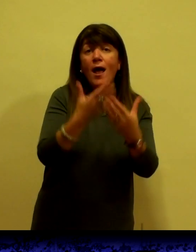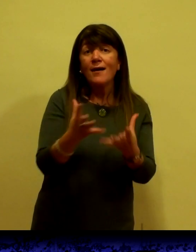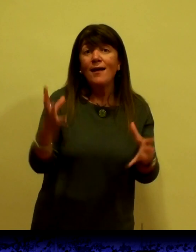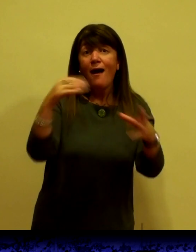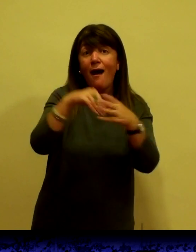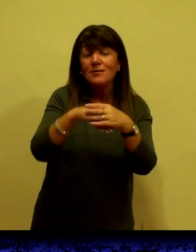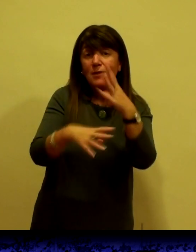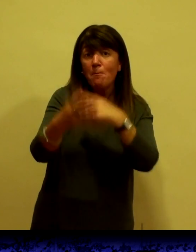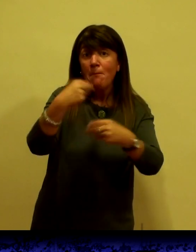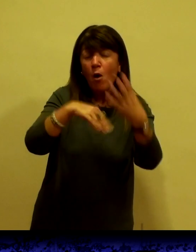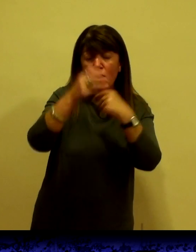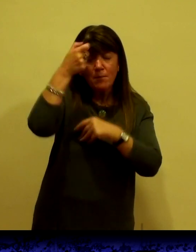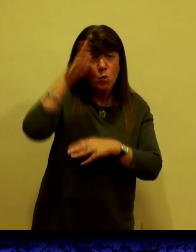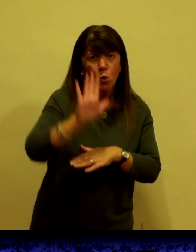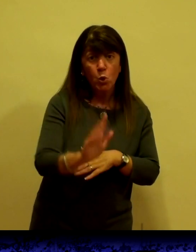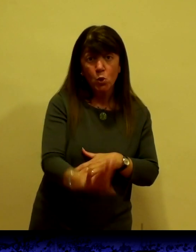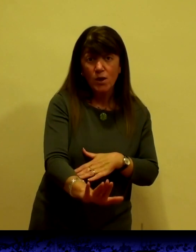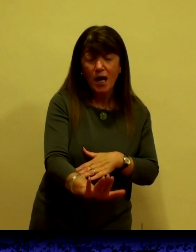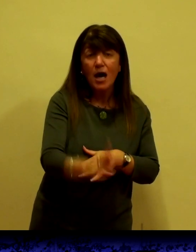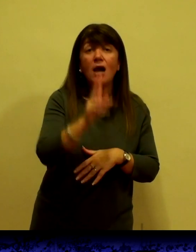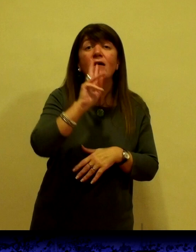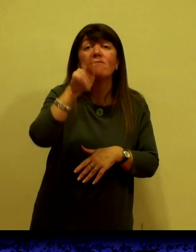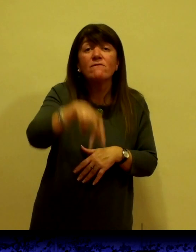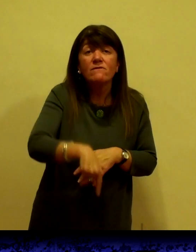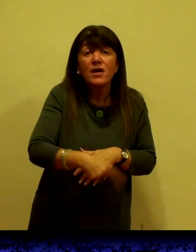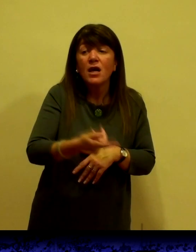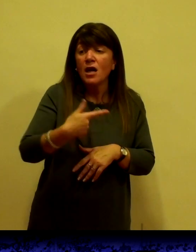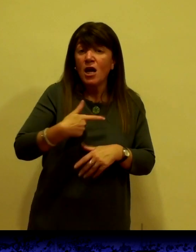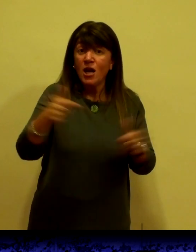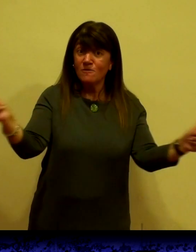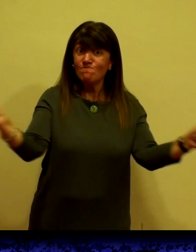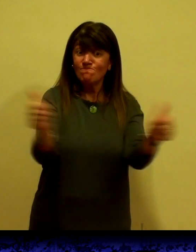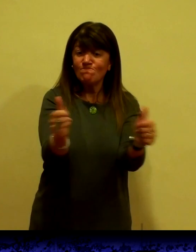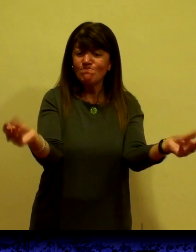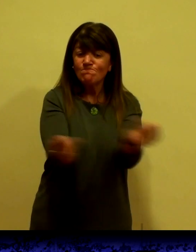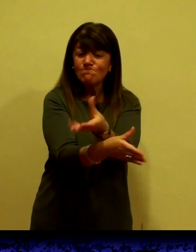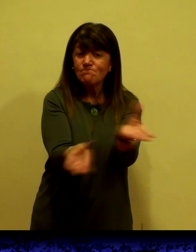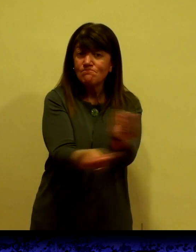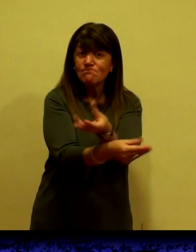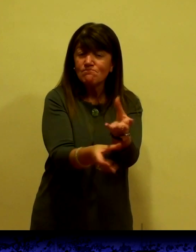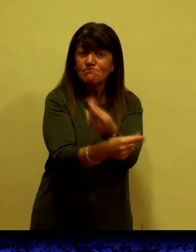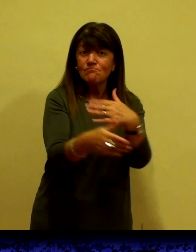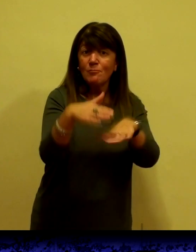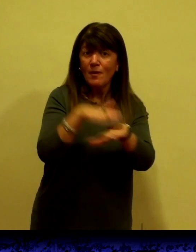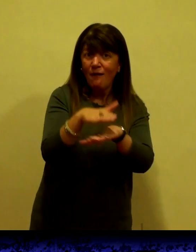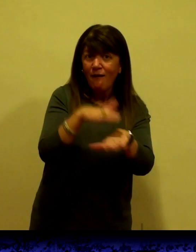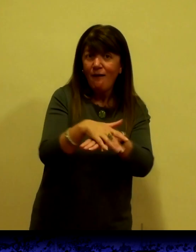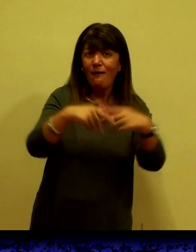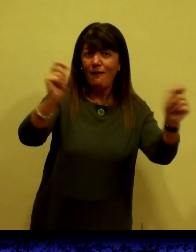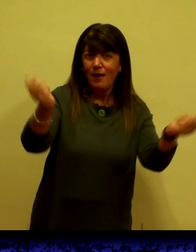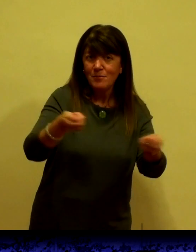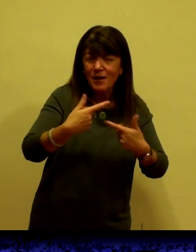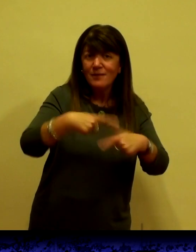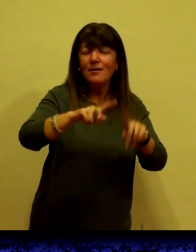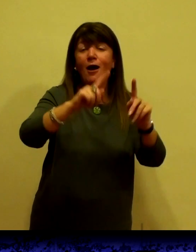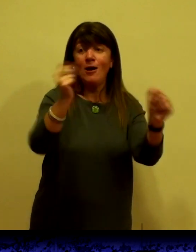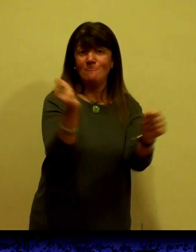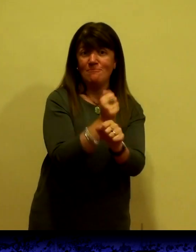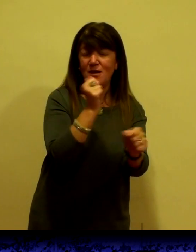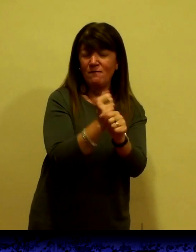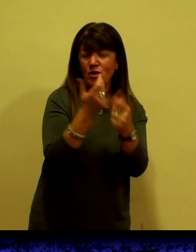cui hanno potuto trasferirsi reciprocamente competenze, abilità e quindi